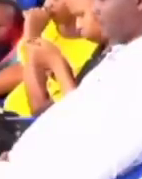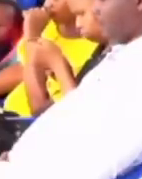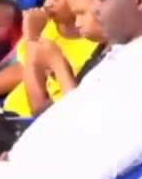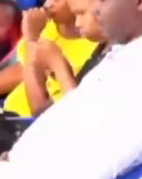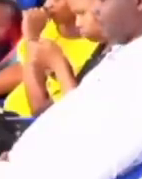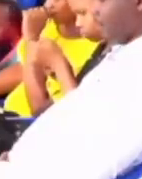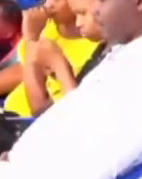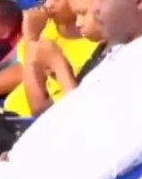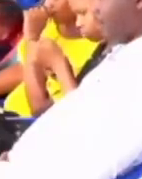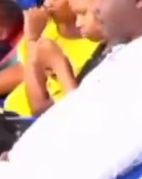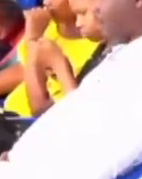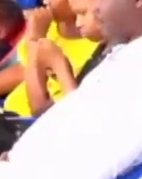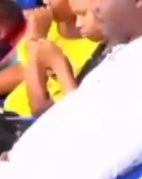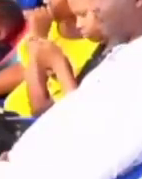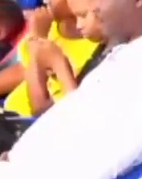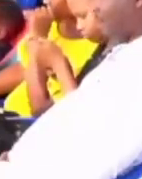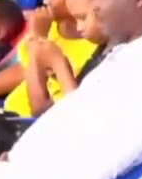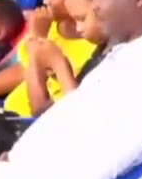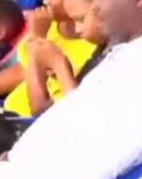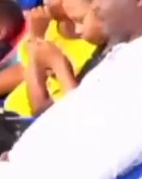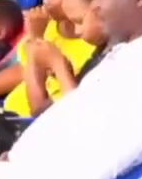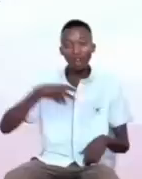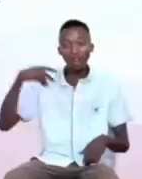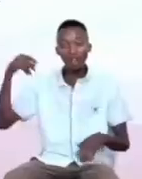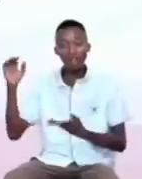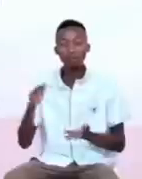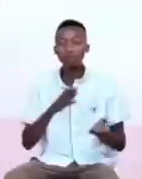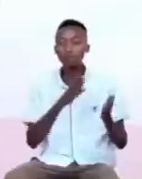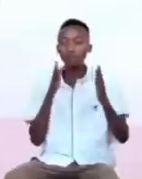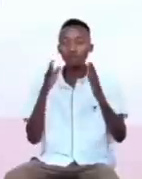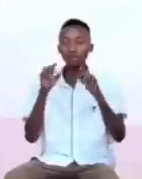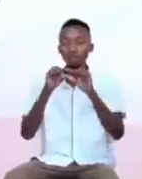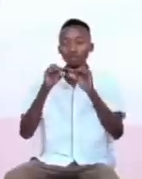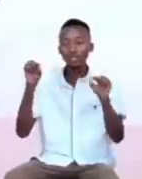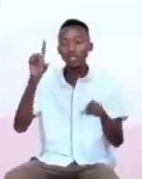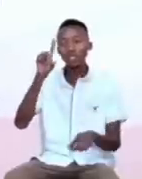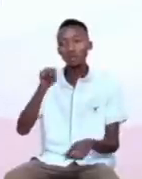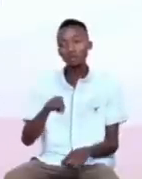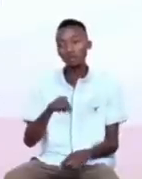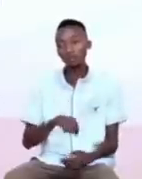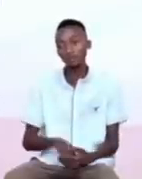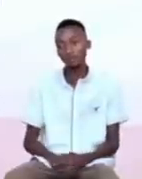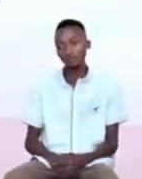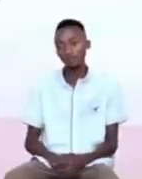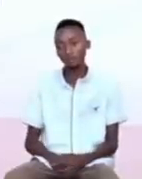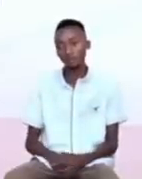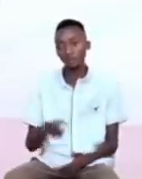watoe nilishaiacha. Hawaendi mbinguni kwa staili hiyo. Na mafungu yapo kabisa ya kutishia watu.